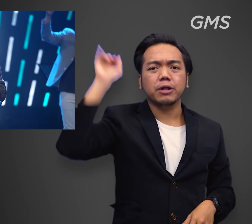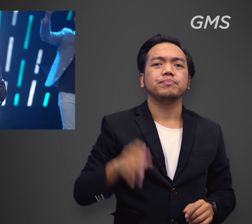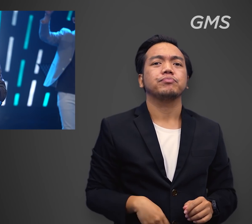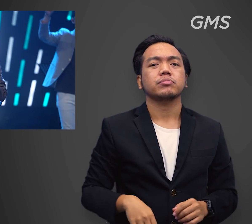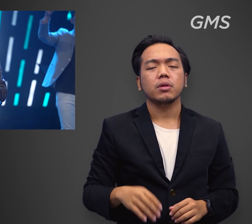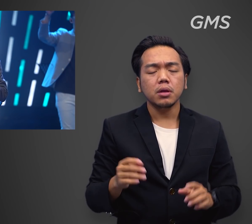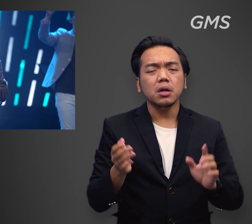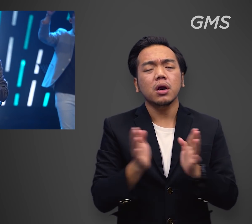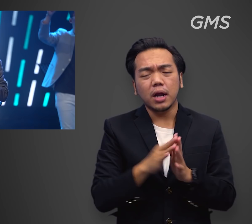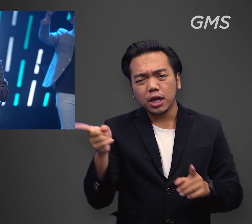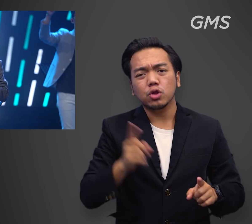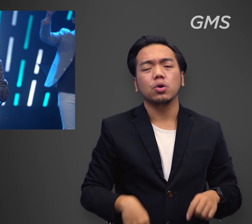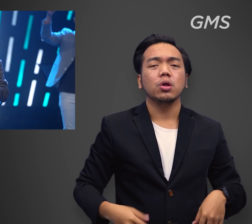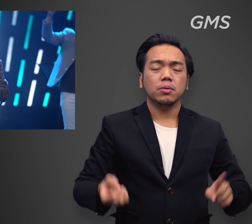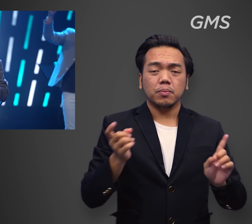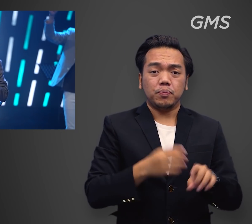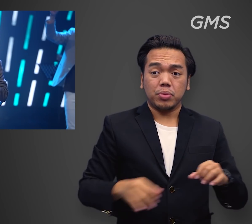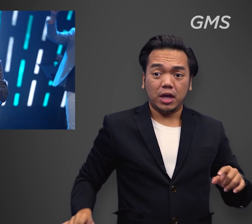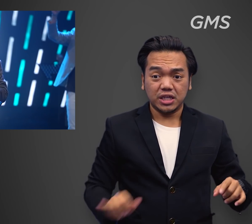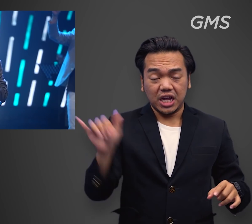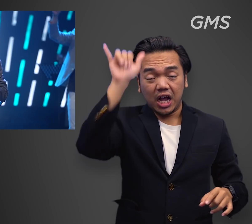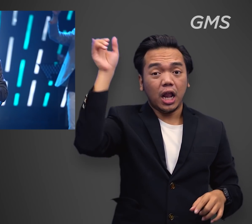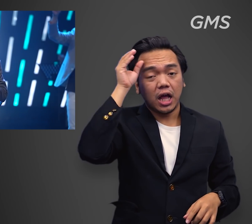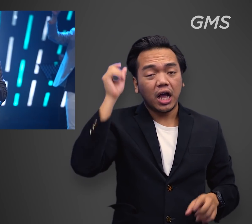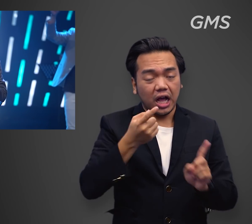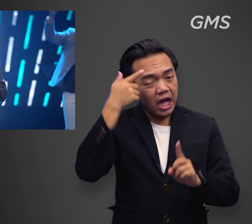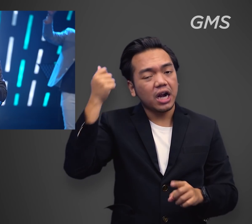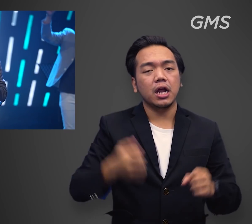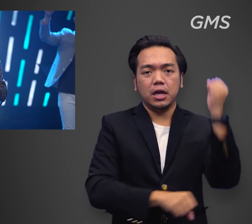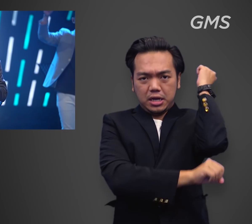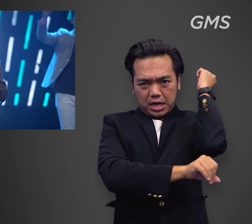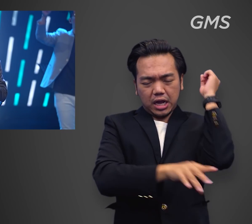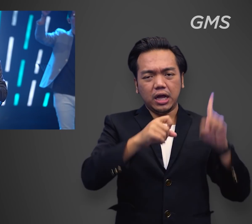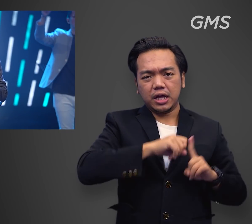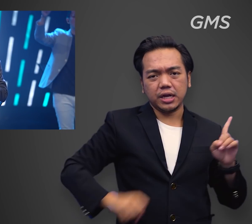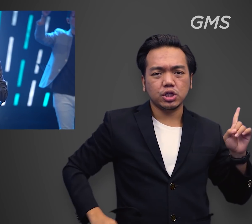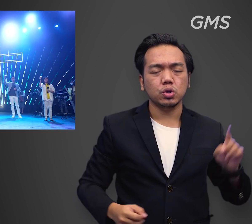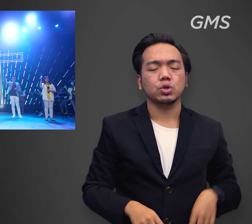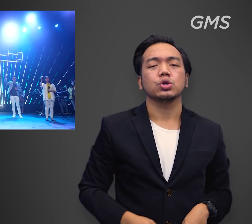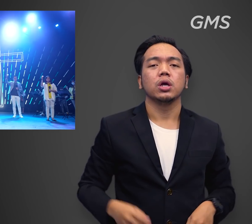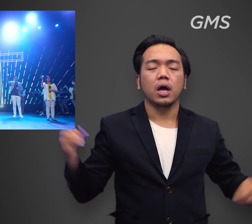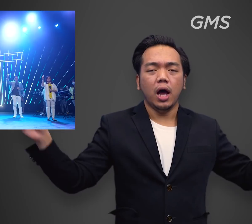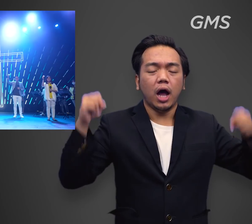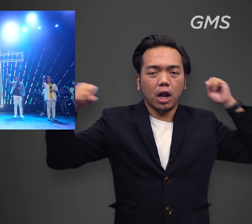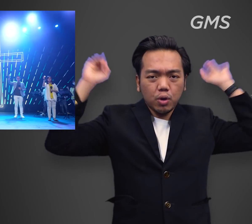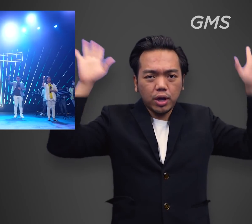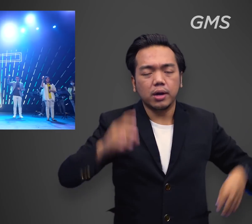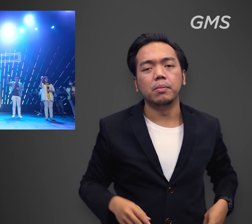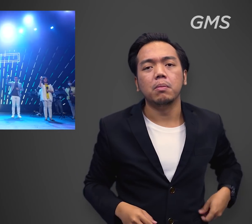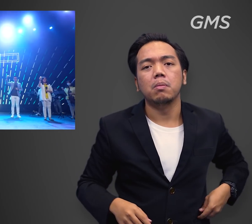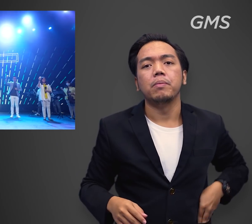yaitu darah Kristus. Sehingga Tuhan mengenal siapa umat kepunyaannya.